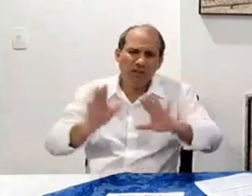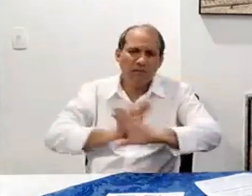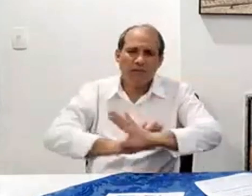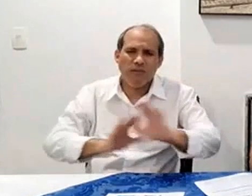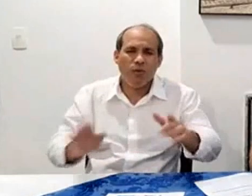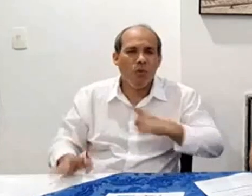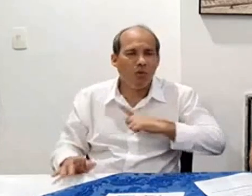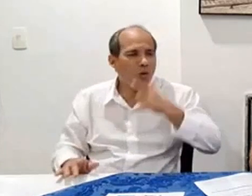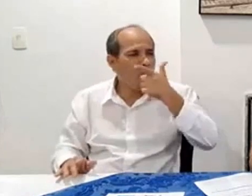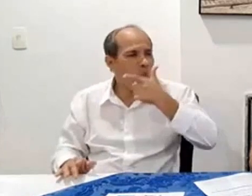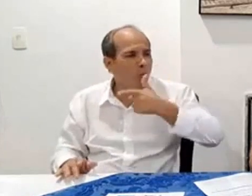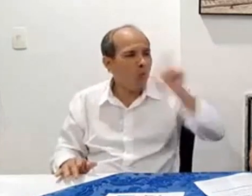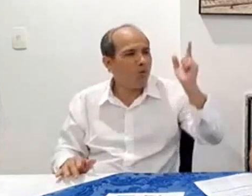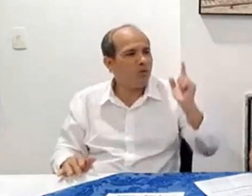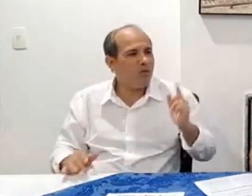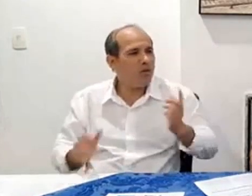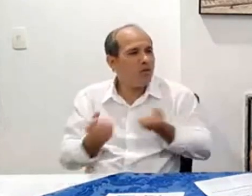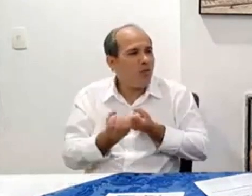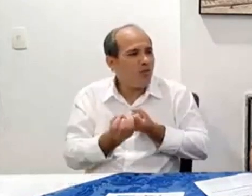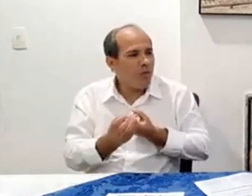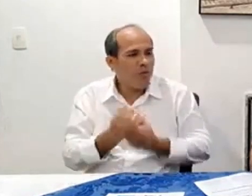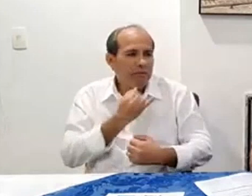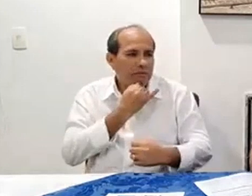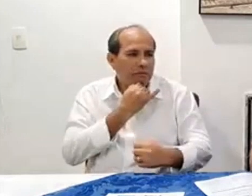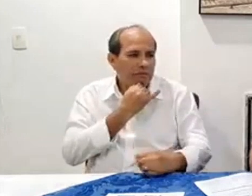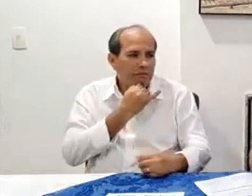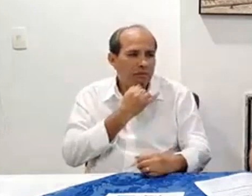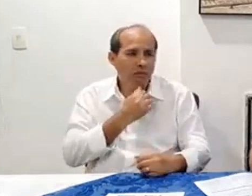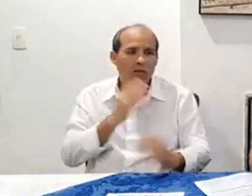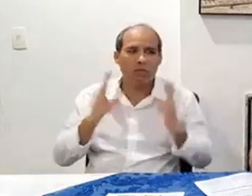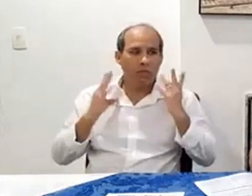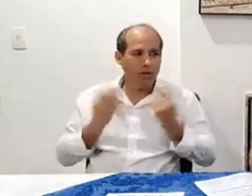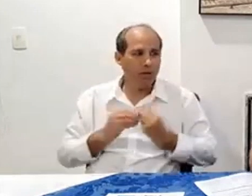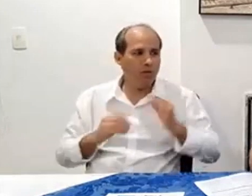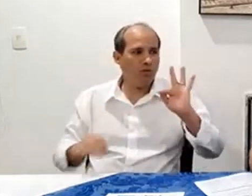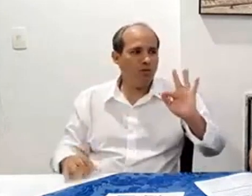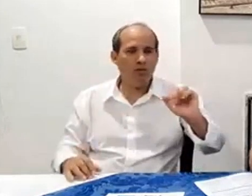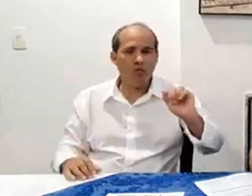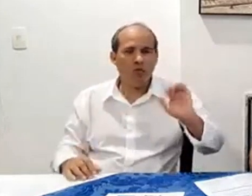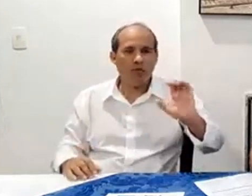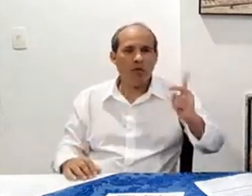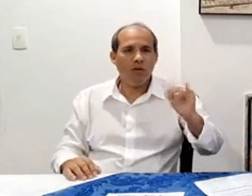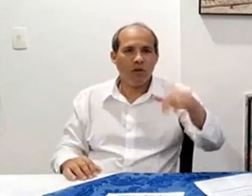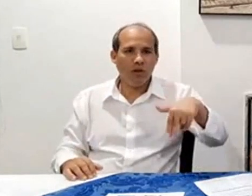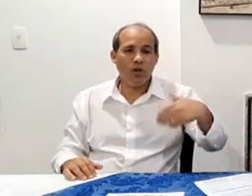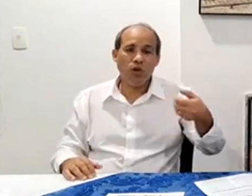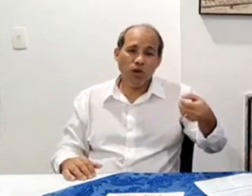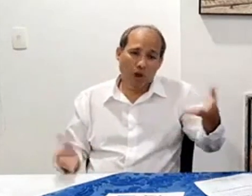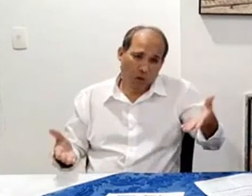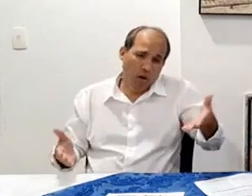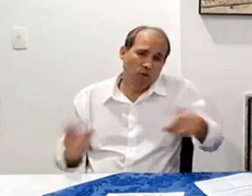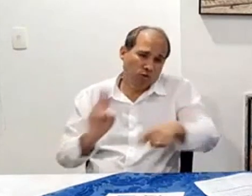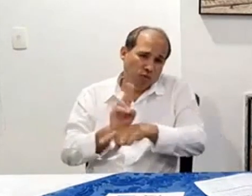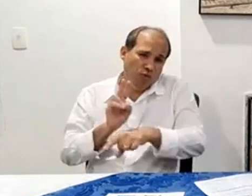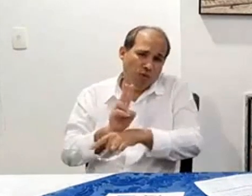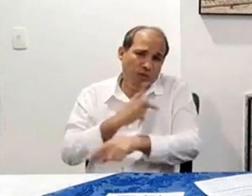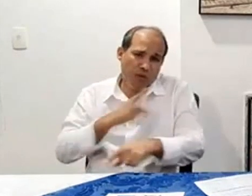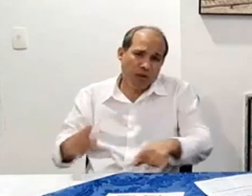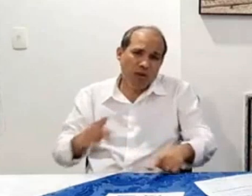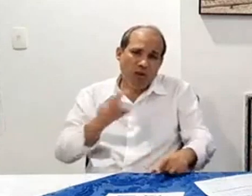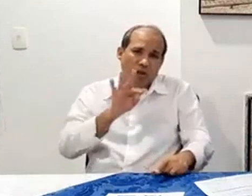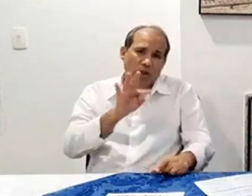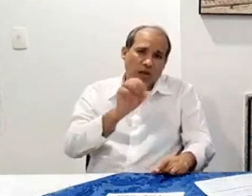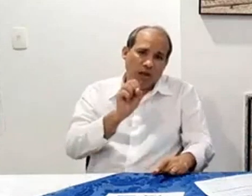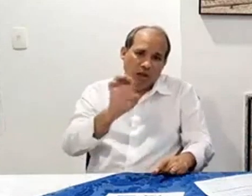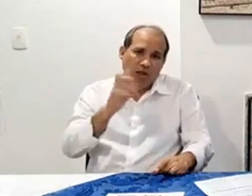Mais uma matéria triste aqui, né? O ministro Fachin, que atualmente é o presidente do Tribunal Superior Eleitoral, diz que quem trata